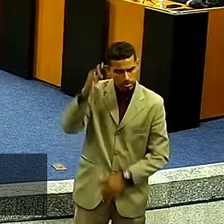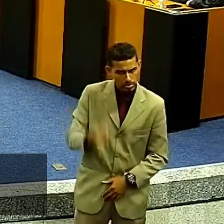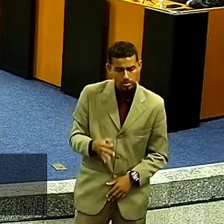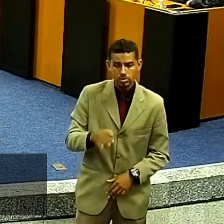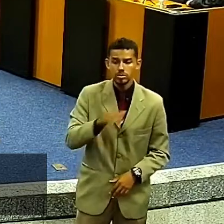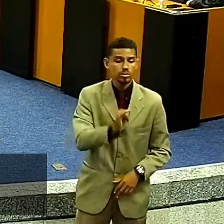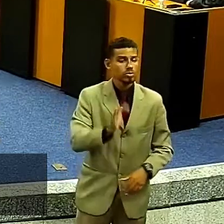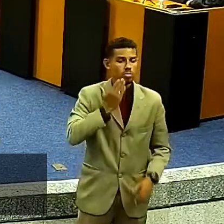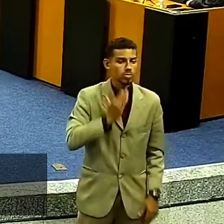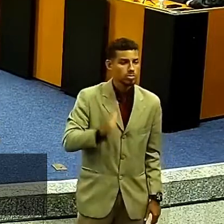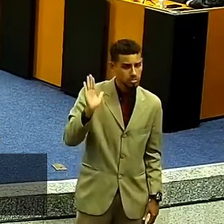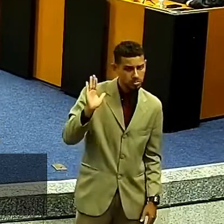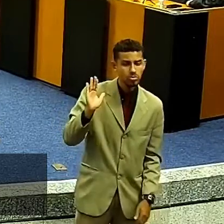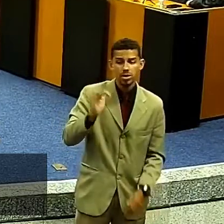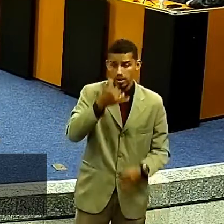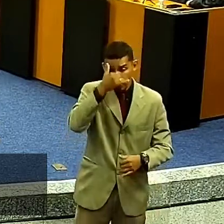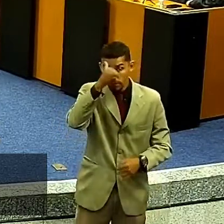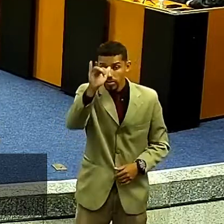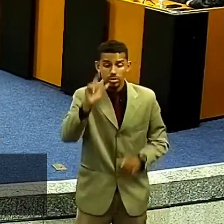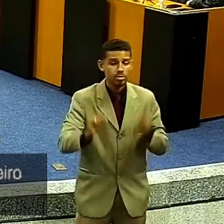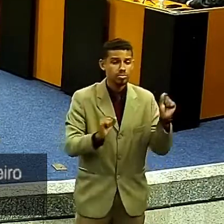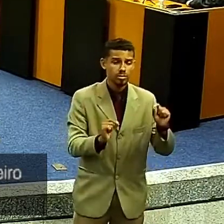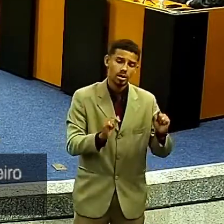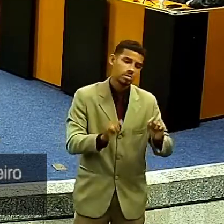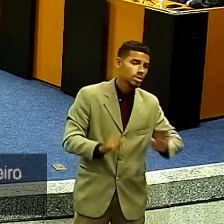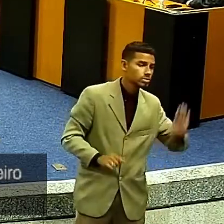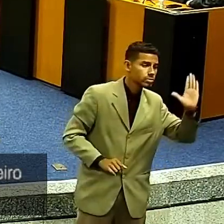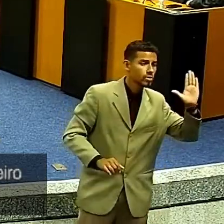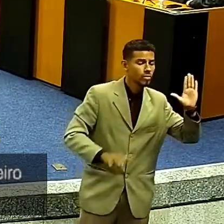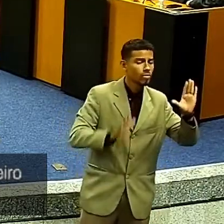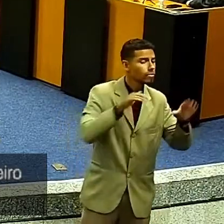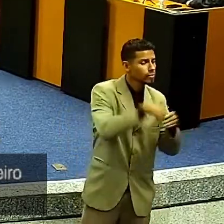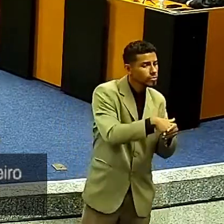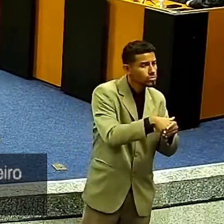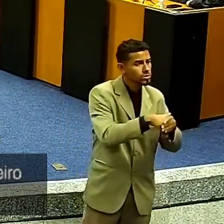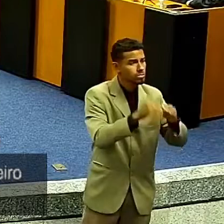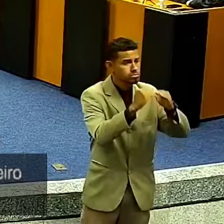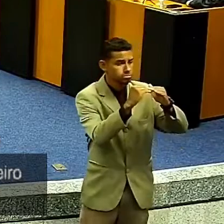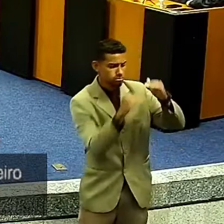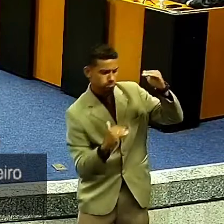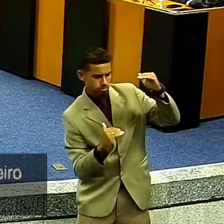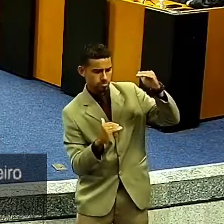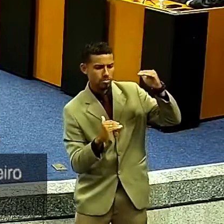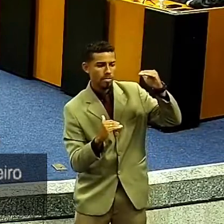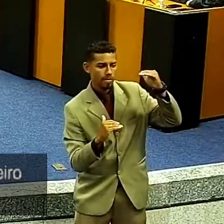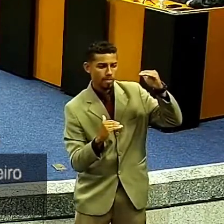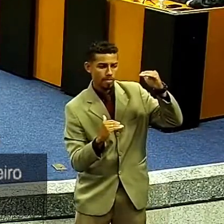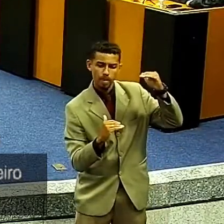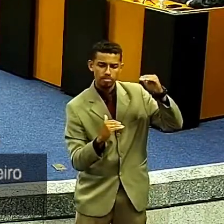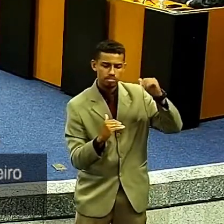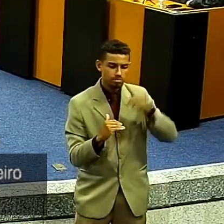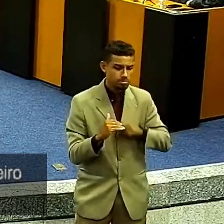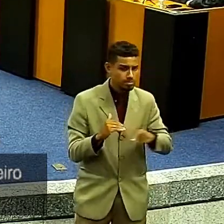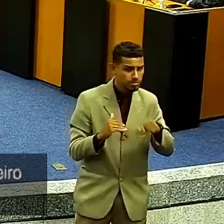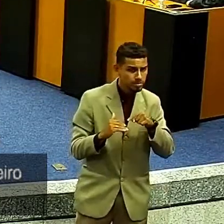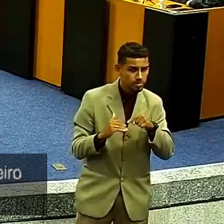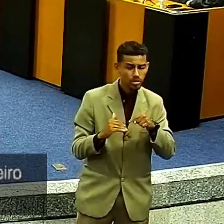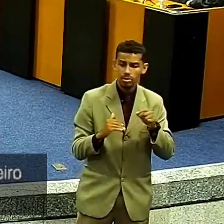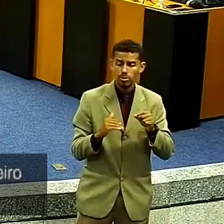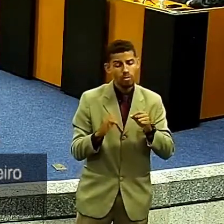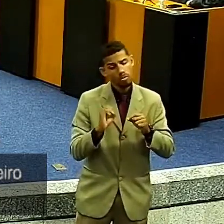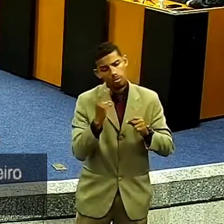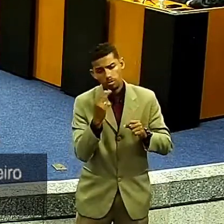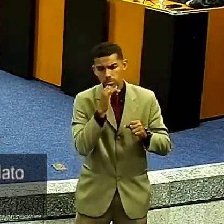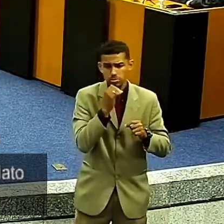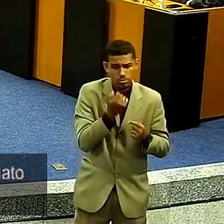ao eleito evitando assim que um candidato com votação inferior a esse patamar ou